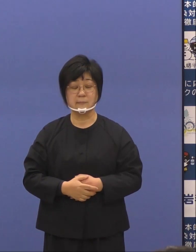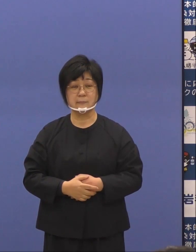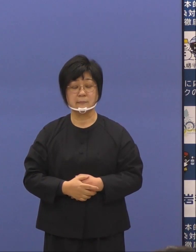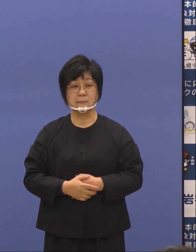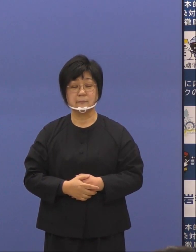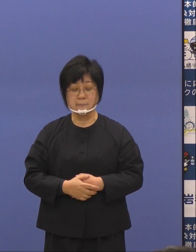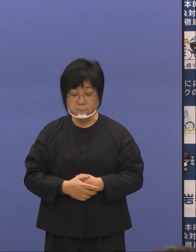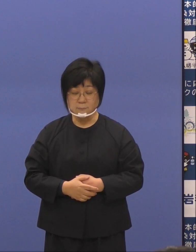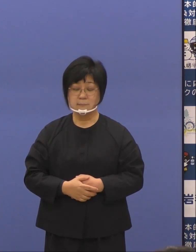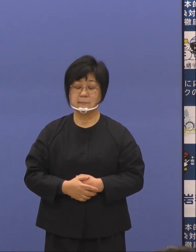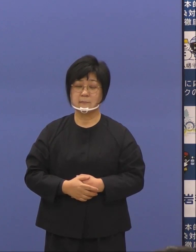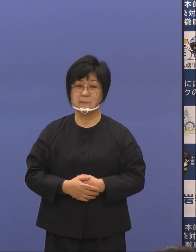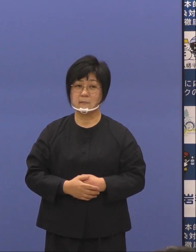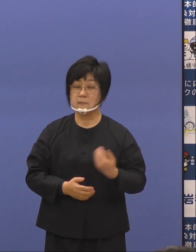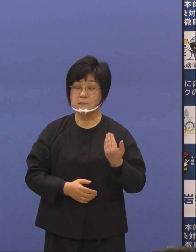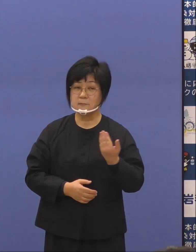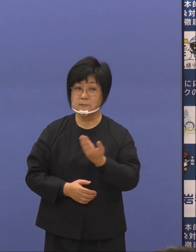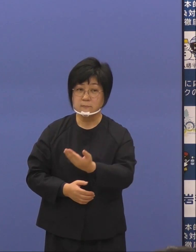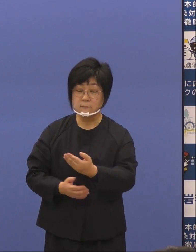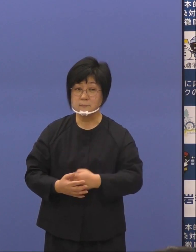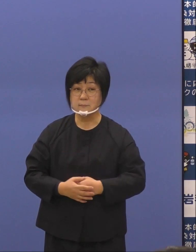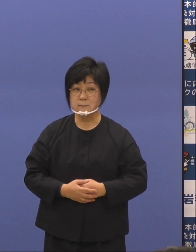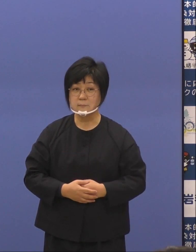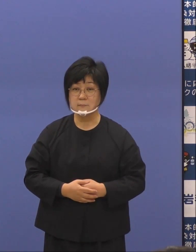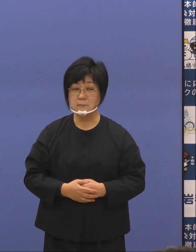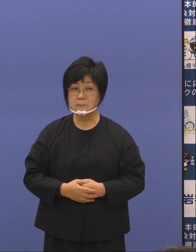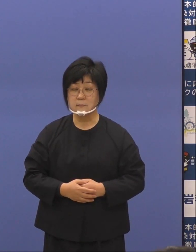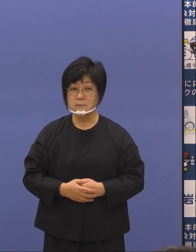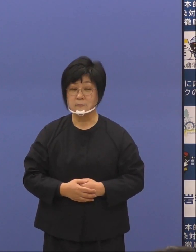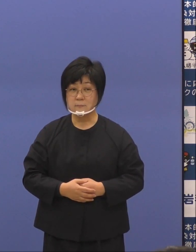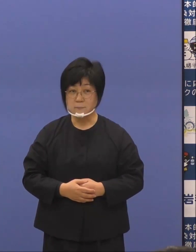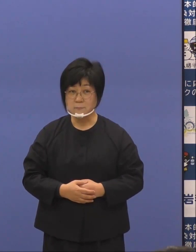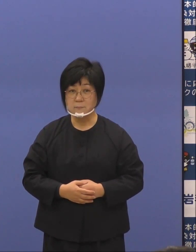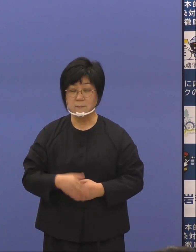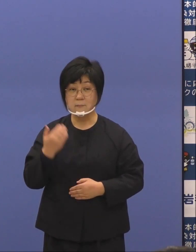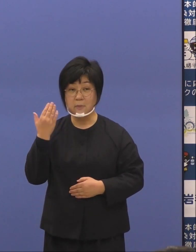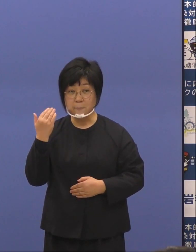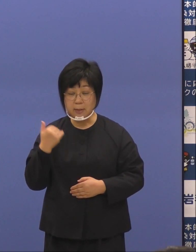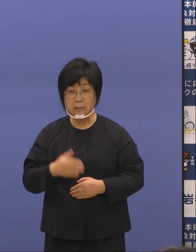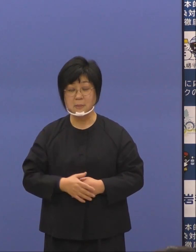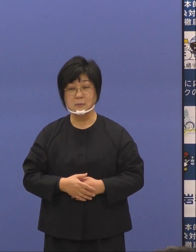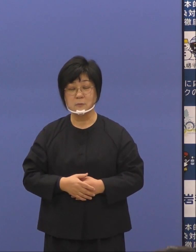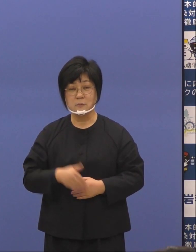衆議院選挙で、小沢さんが小選挙区で負けられてから、